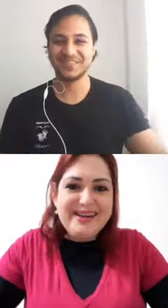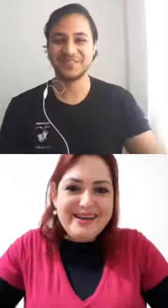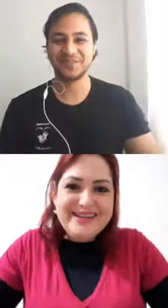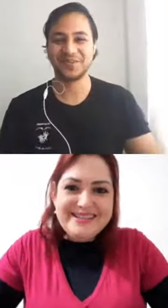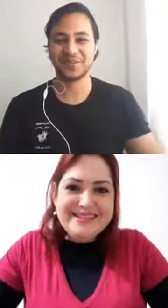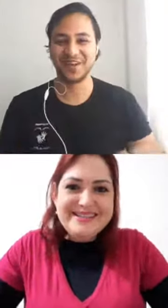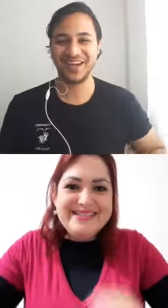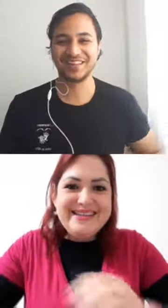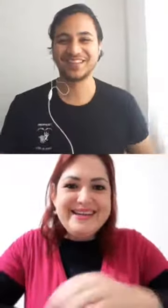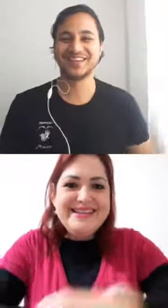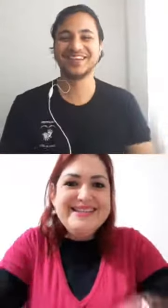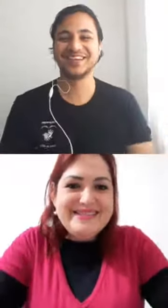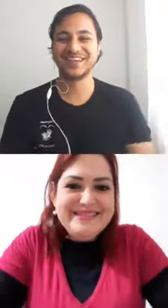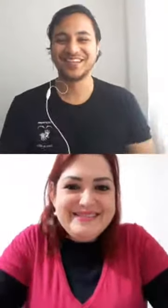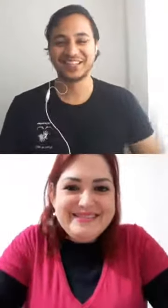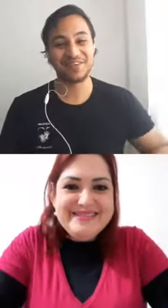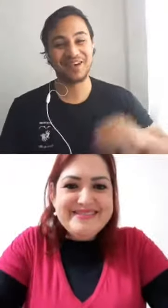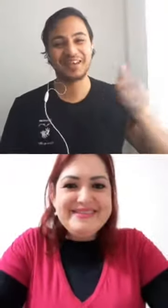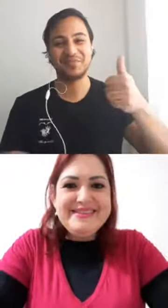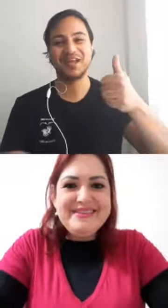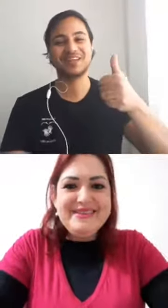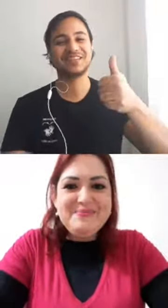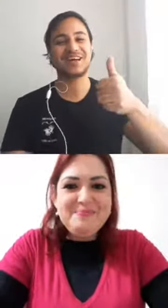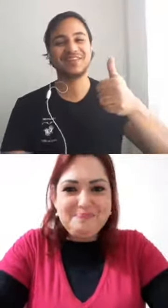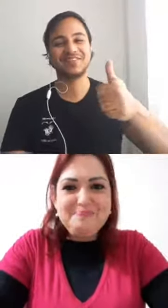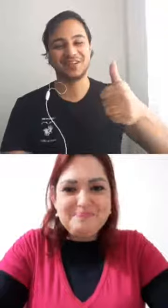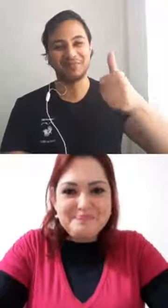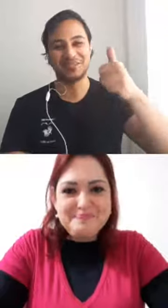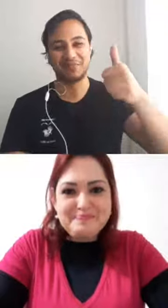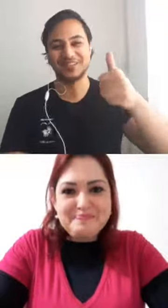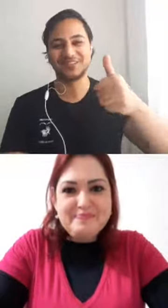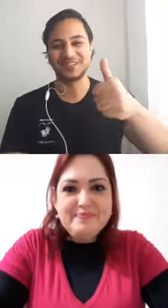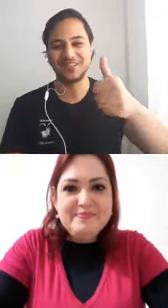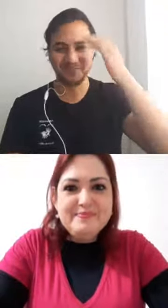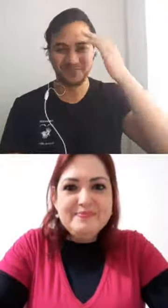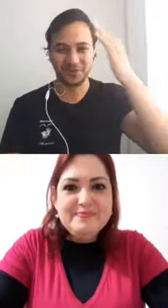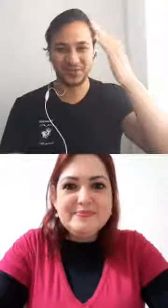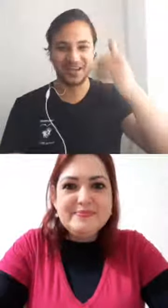Muito Aham, obrigado. né? Já vai terminar nossa live, então me despeço de você. Muito obrigado.